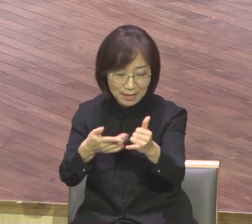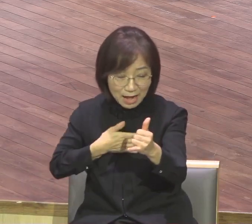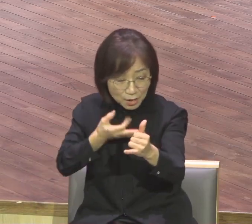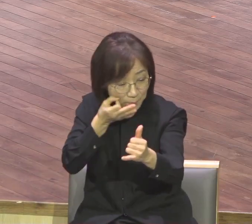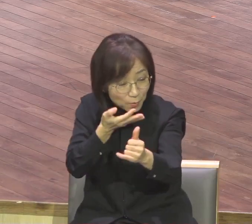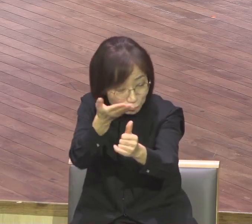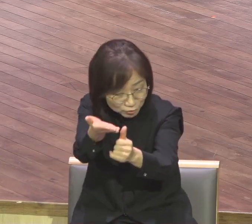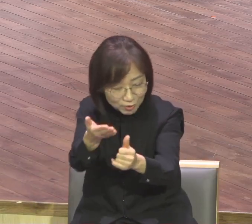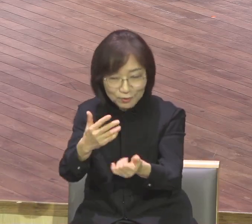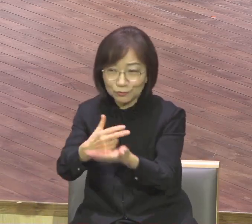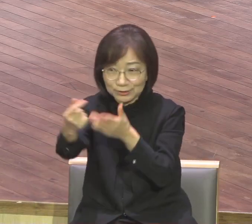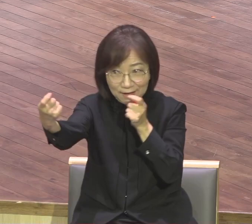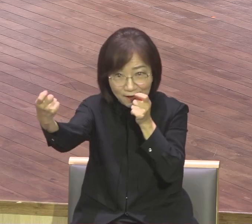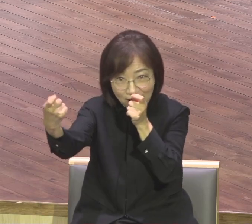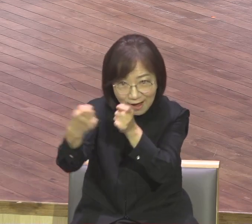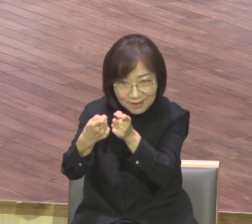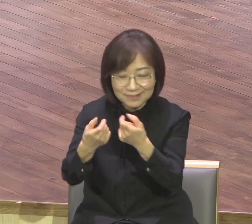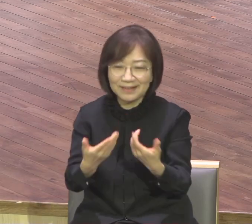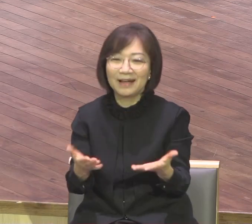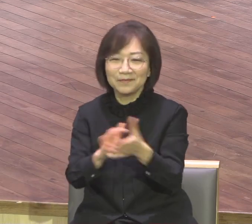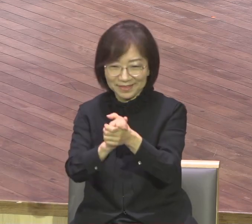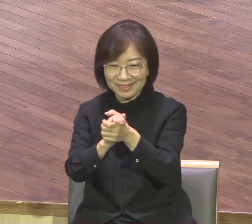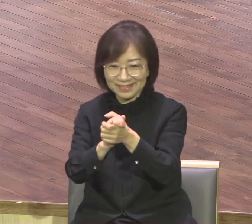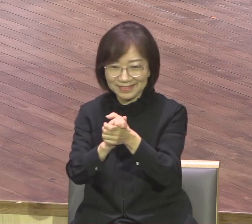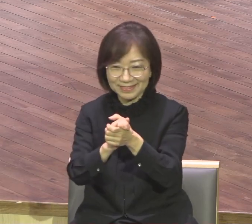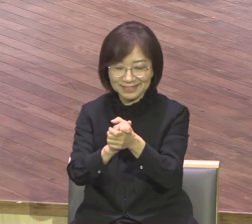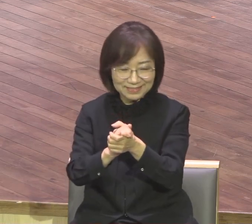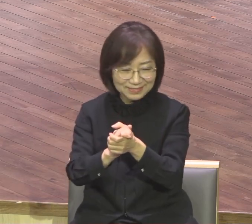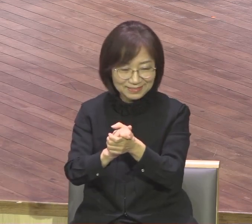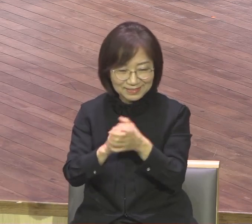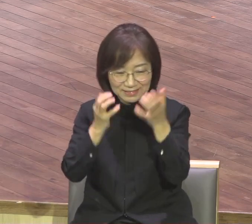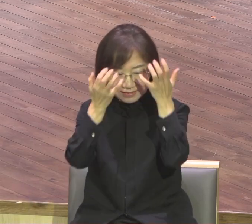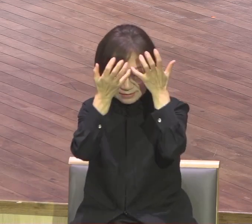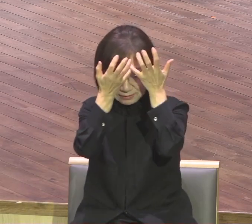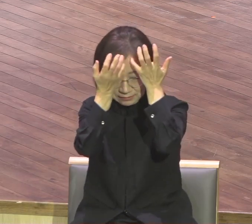주께서 가까우시니라. 아멘.